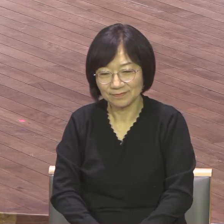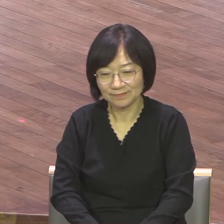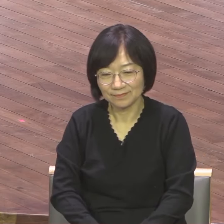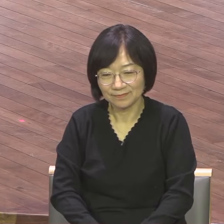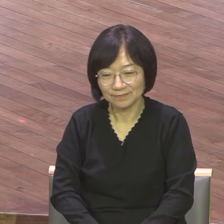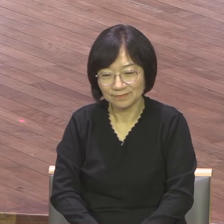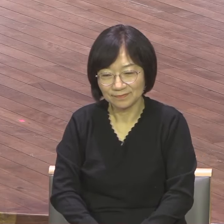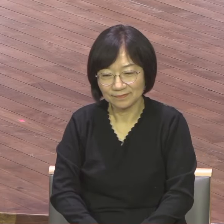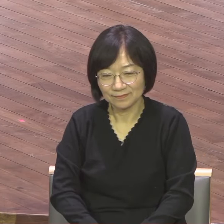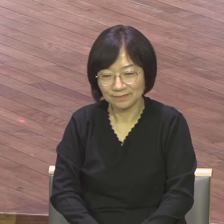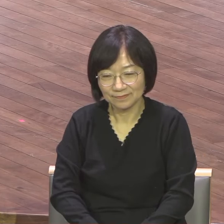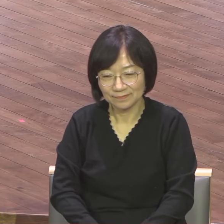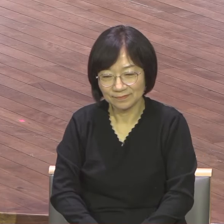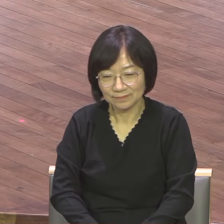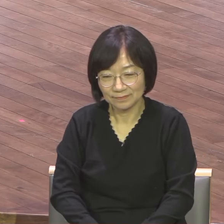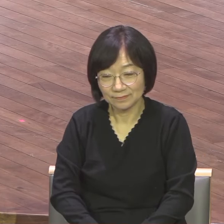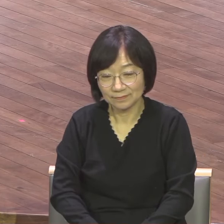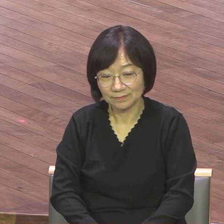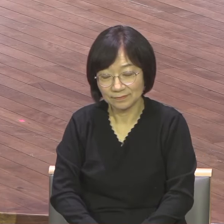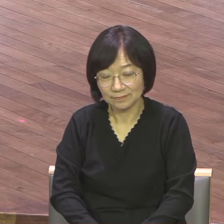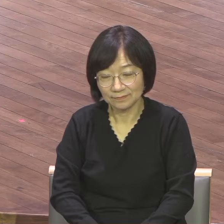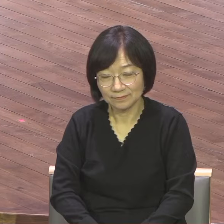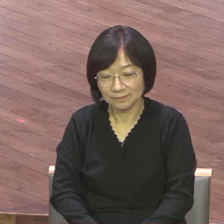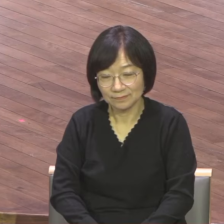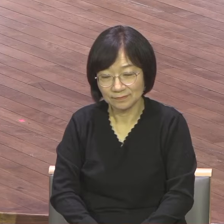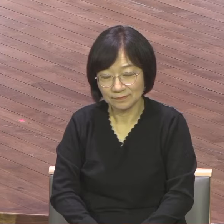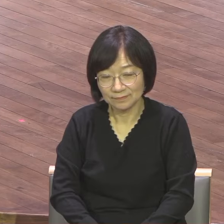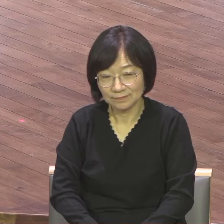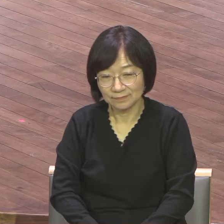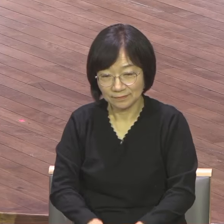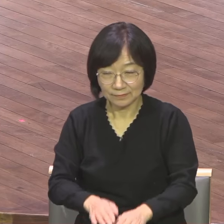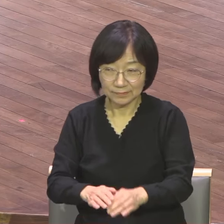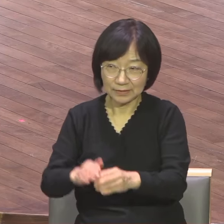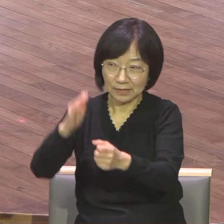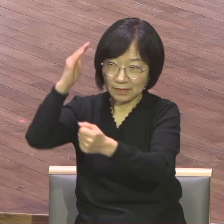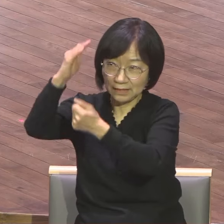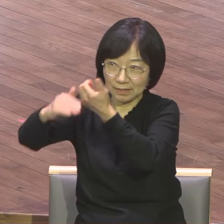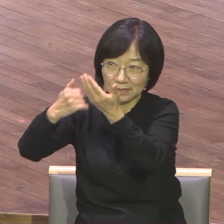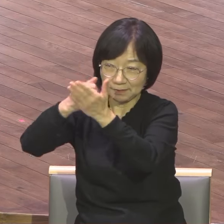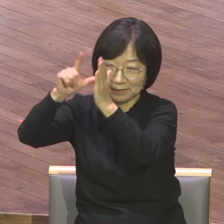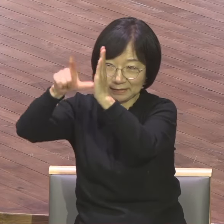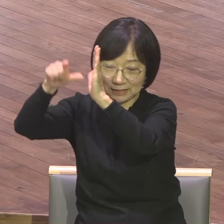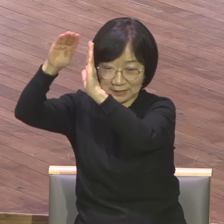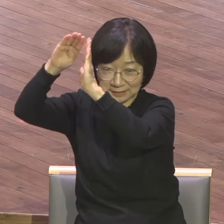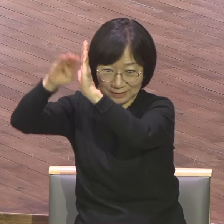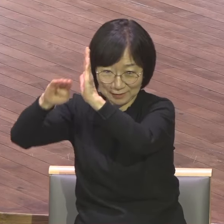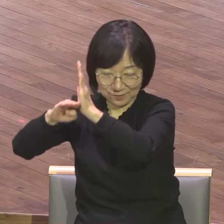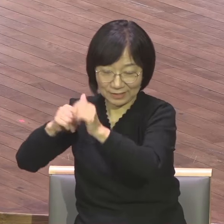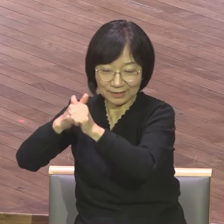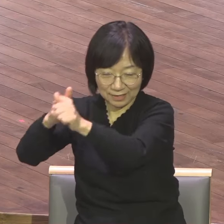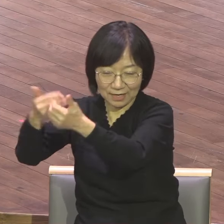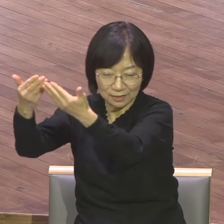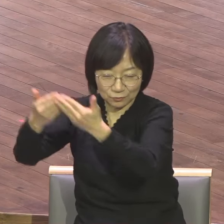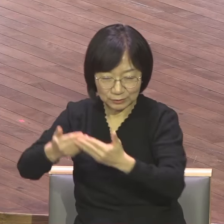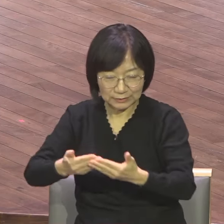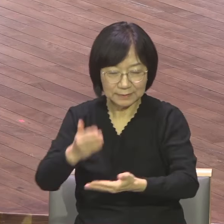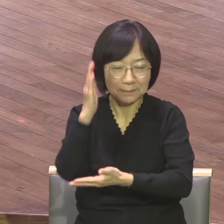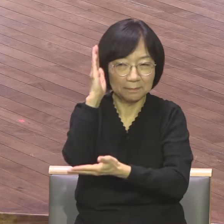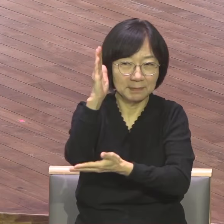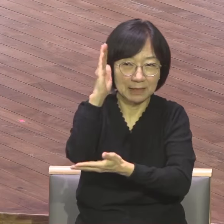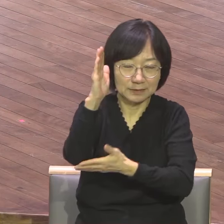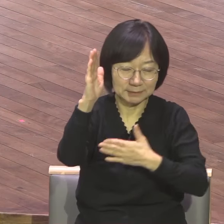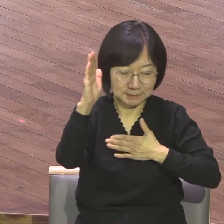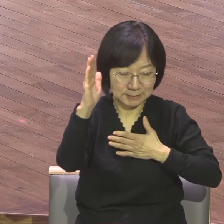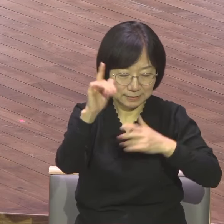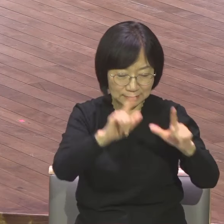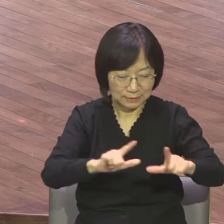시간표에 따라서 주어지는 이 강단의 언약과 24되게 하여 주옵소서. 그래서 25 영혼의